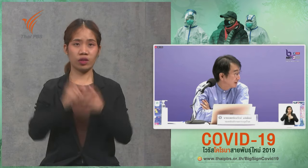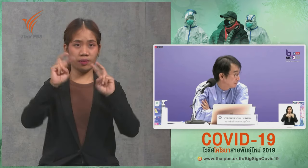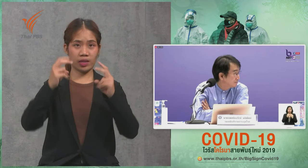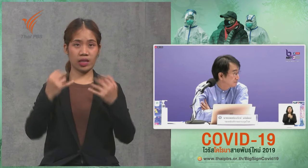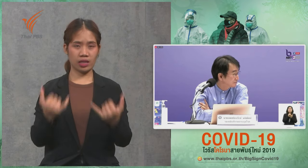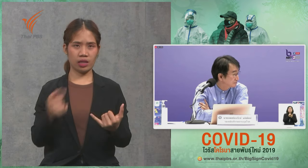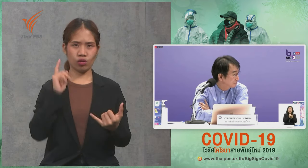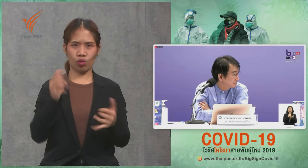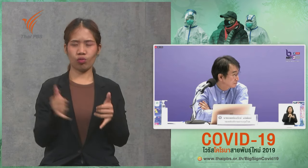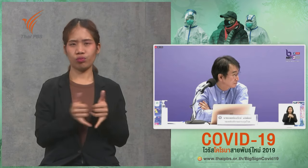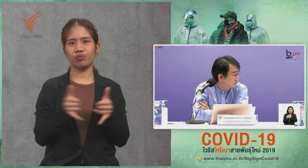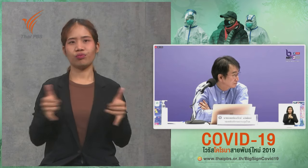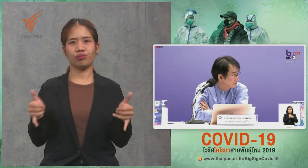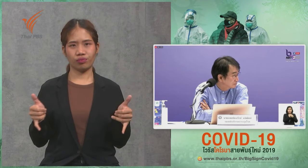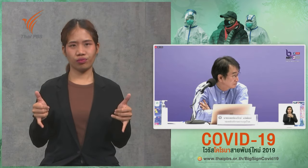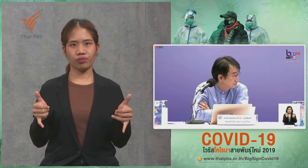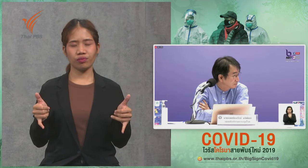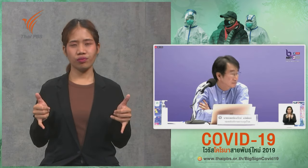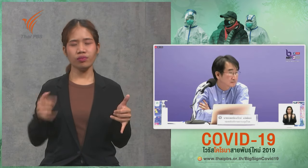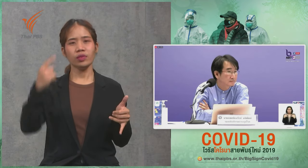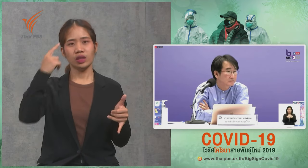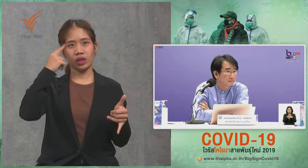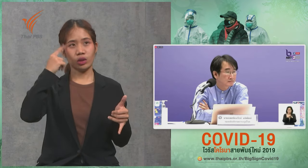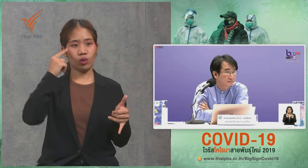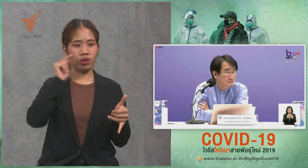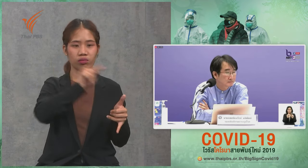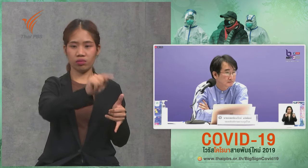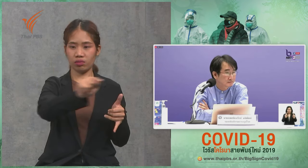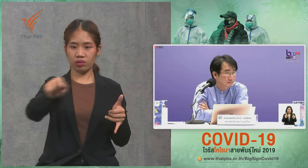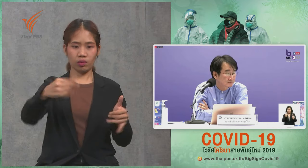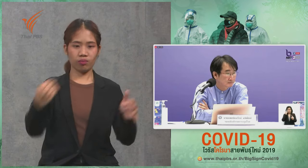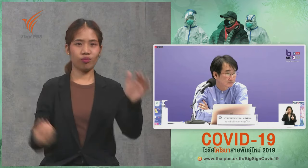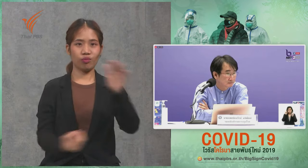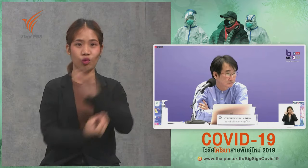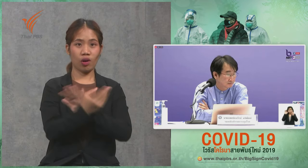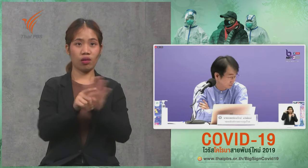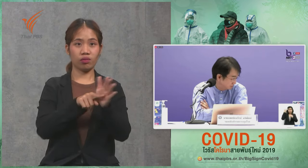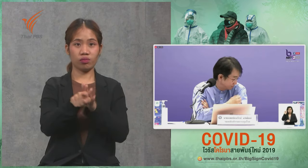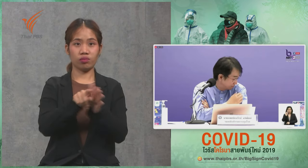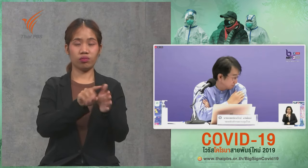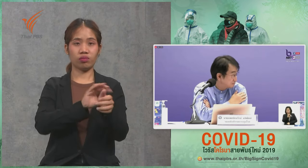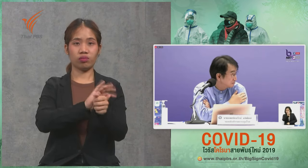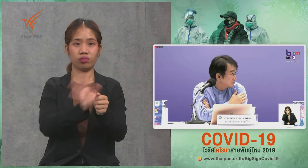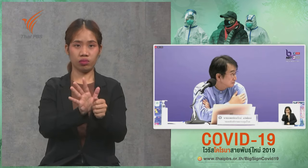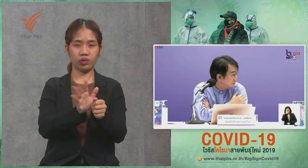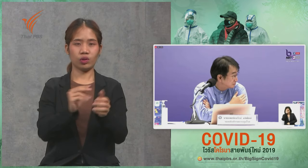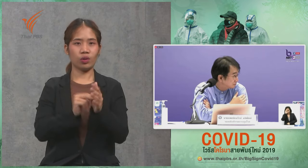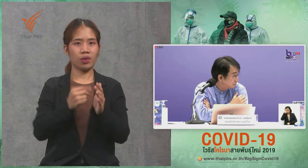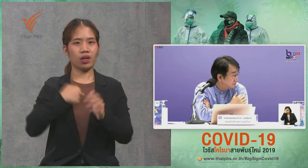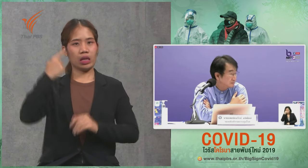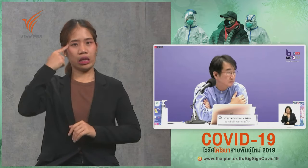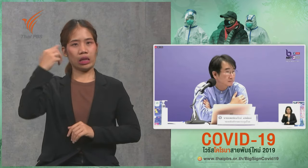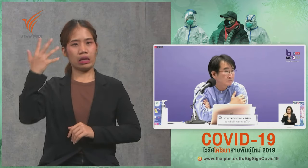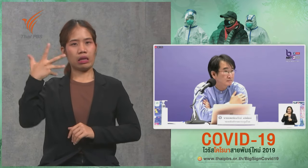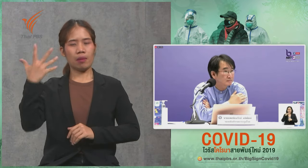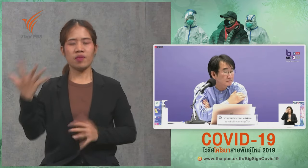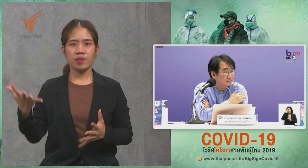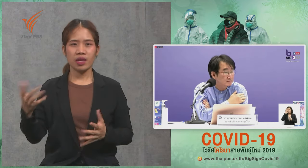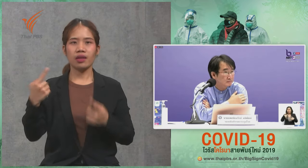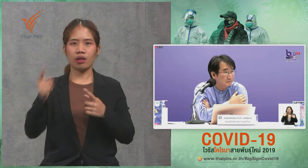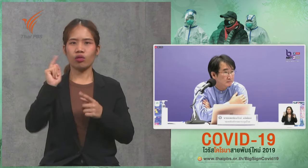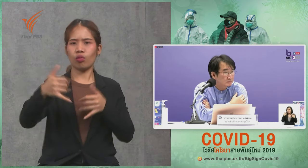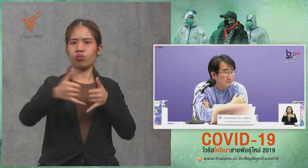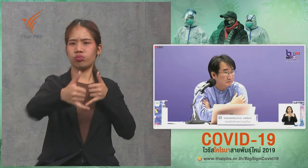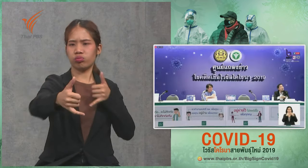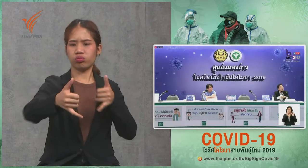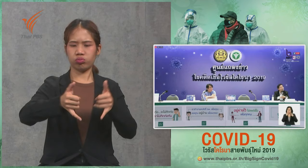แทนซ์เนาะคือเราต้องคิดว่าทุกคนมีโอกาสเป็นถึงเราไม่มีไข้เนาะเราก็ห่างกันเพราะฉะนั้นมันโอกาสมัน